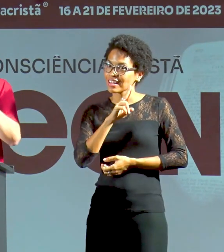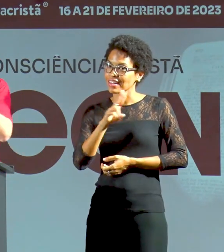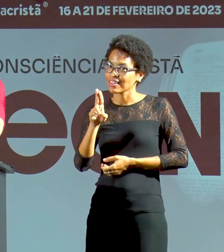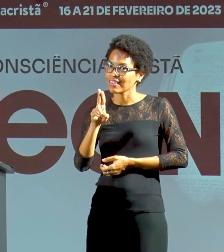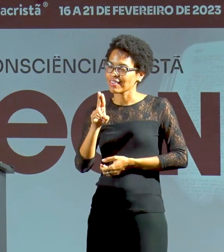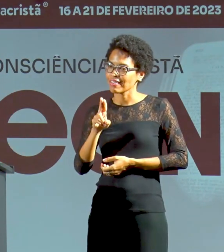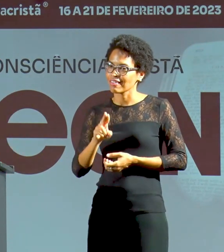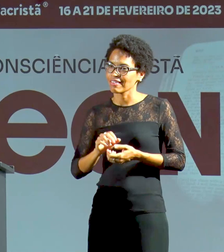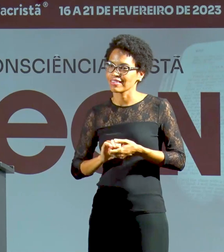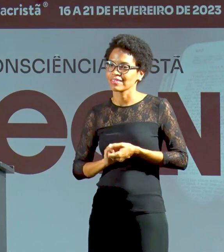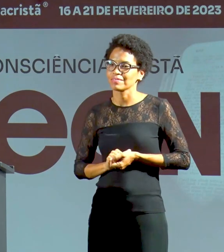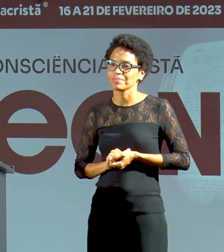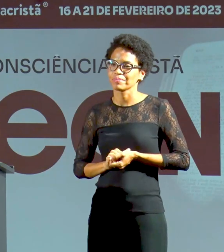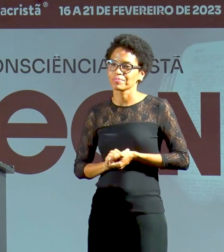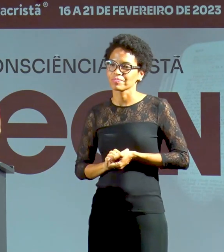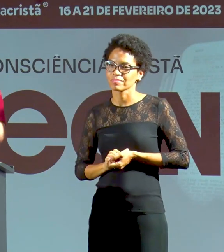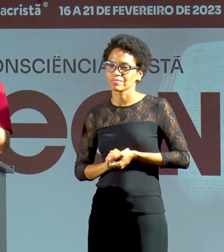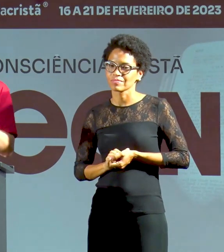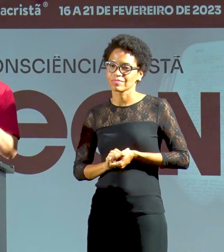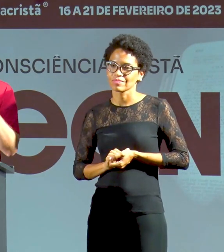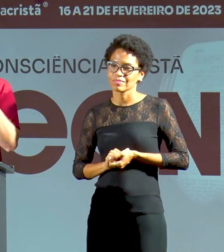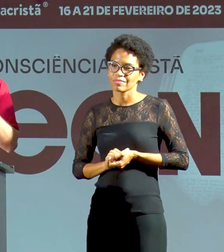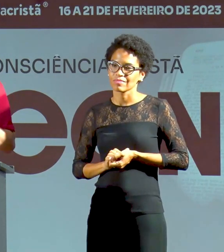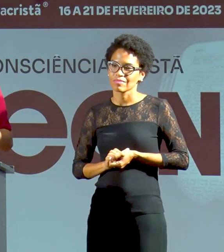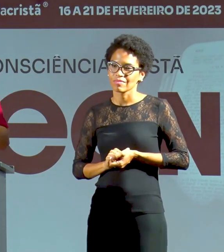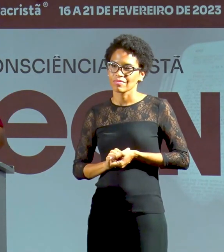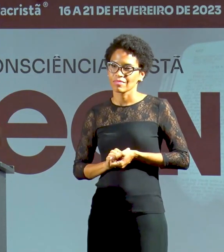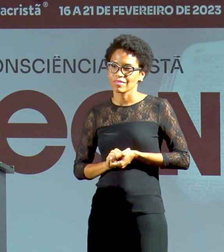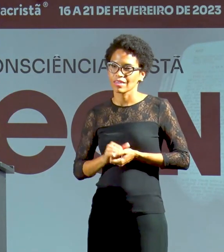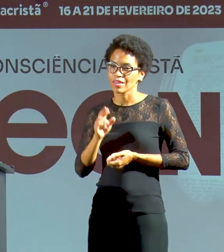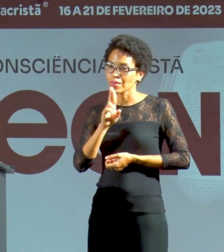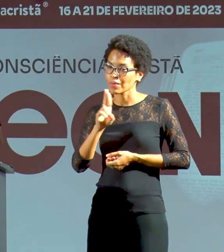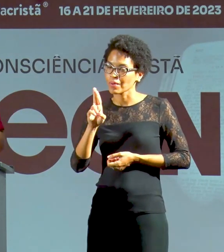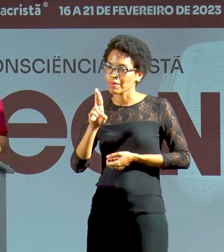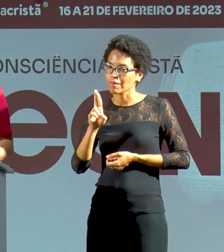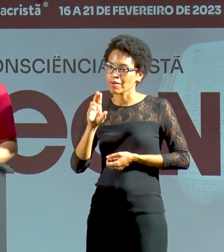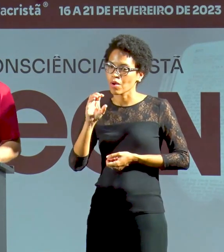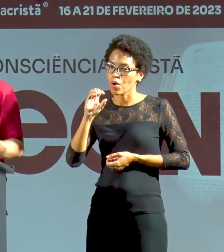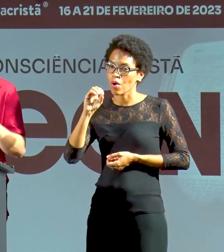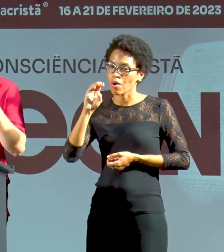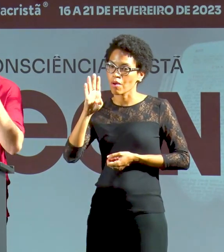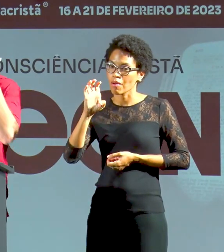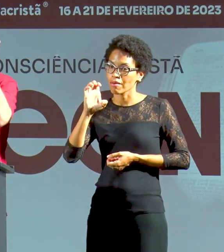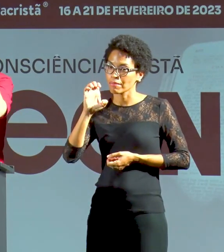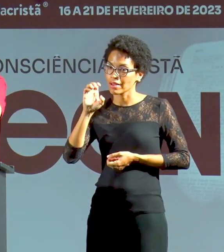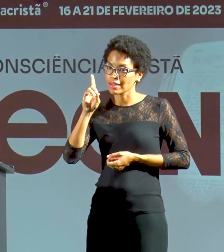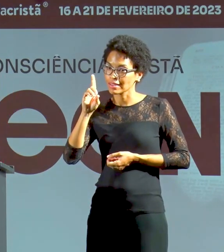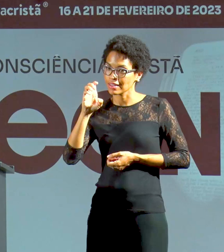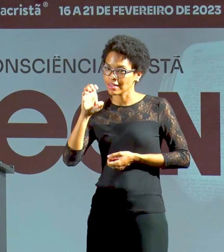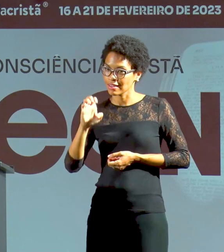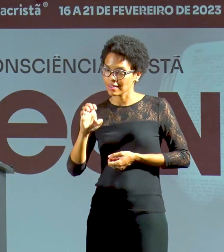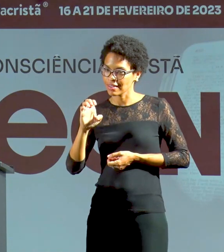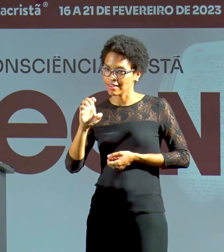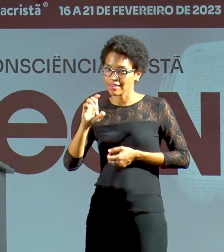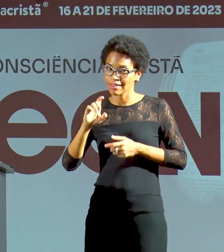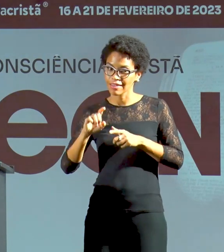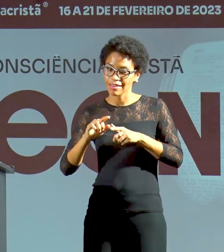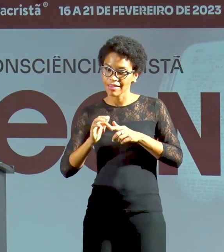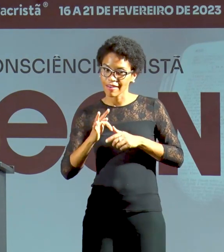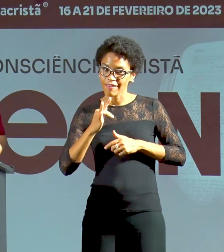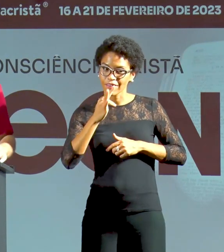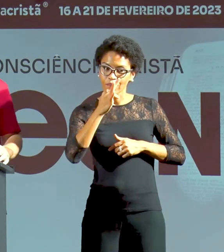vamos lá vamos lá eles se casaram tiveram um filho chamado Obede que se tornou depois